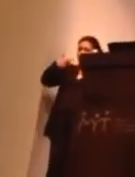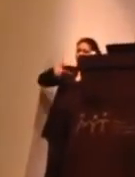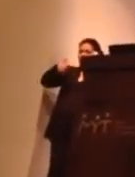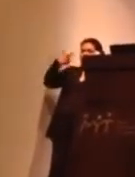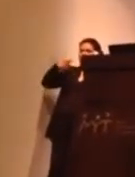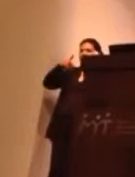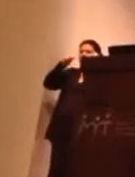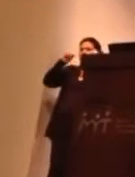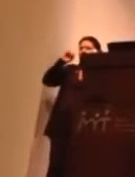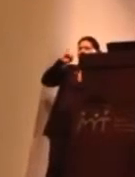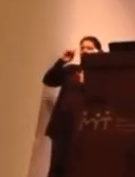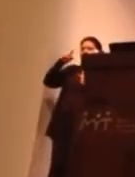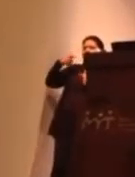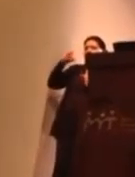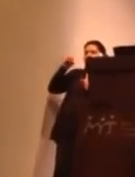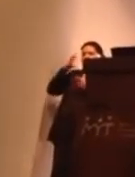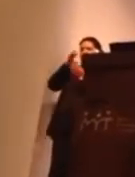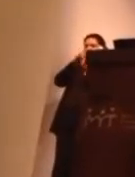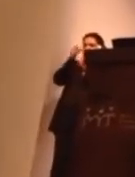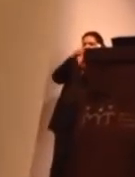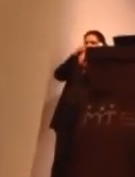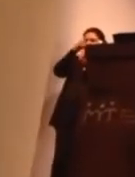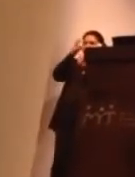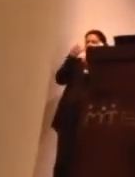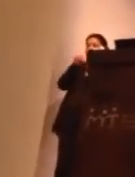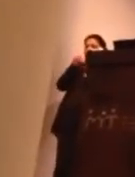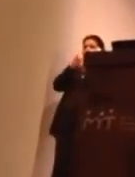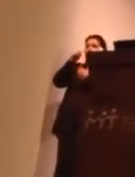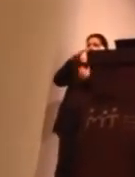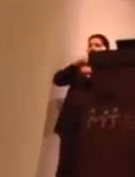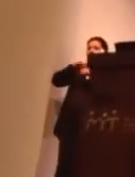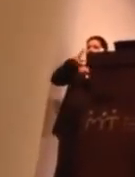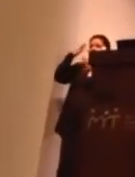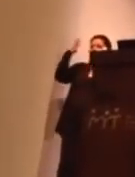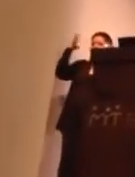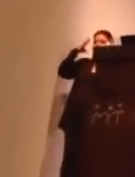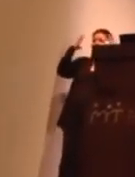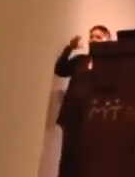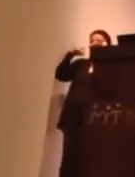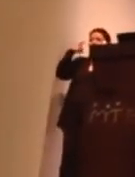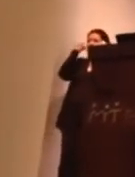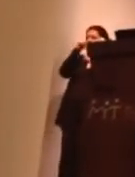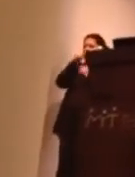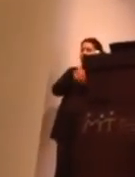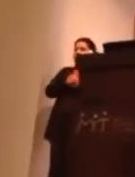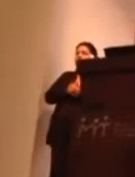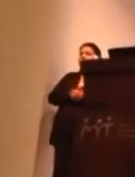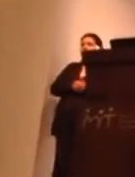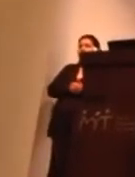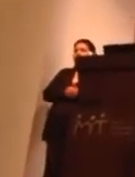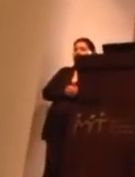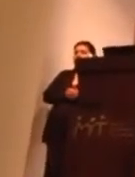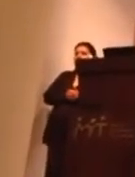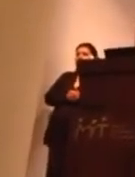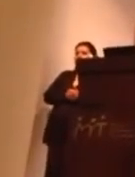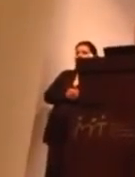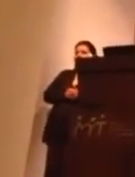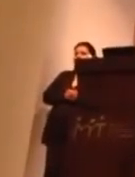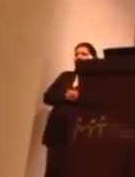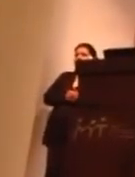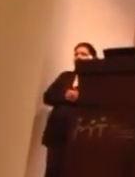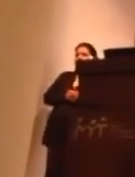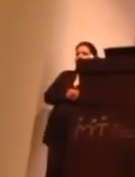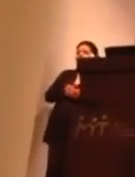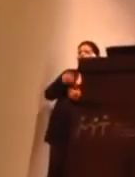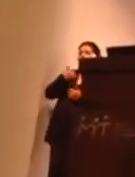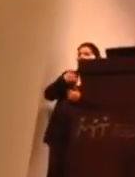trigo, hacen que los niños se vuelvan más hiperactivos y que tengan ciertos rasgos autistas. Insisto, no se ha comprobado.